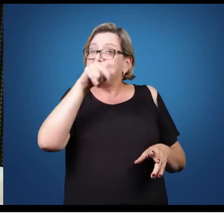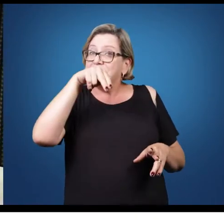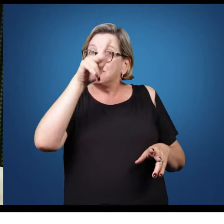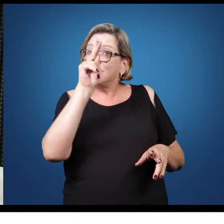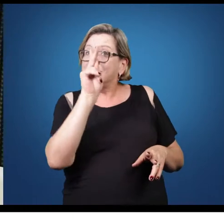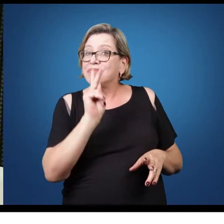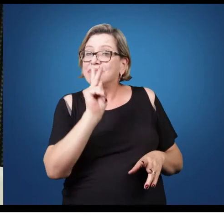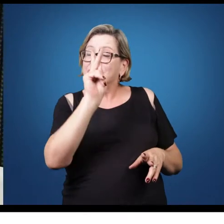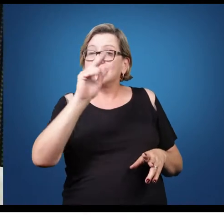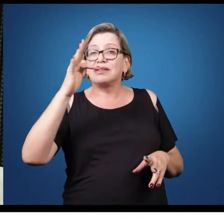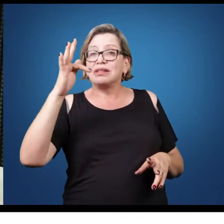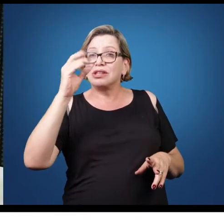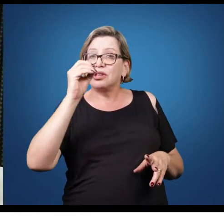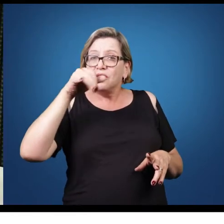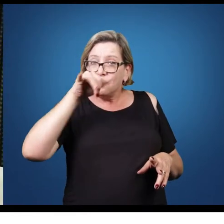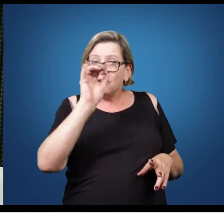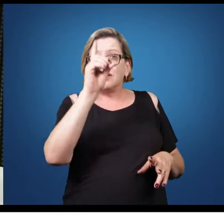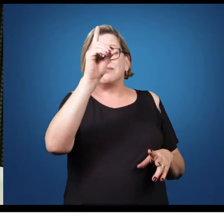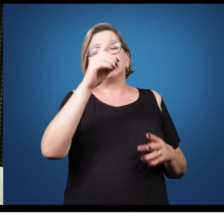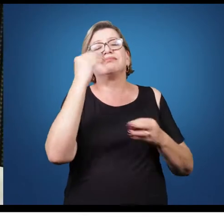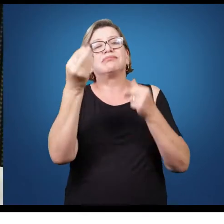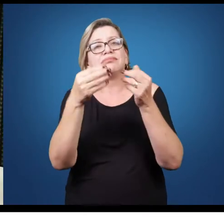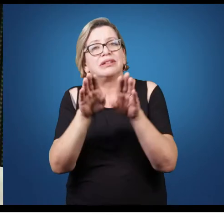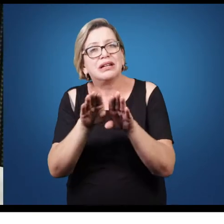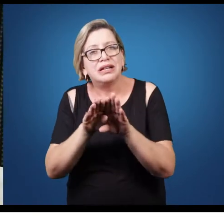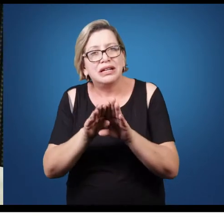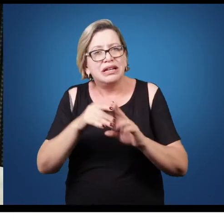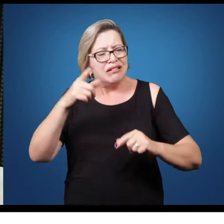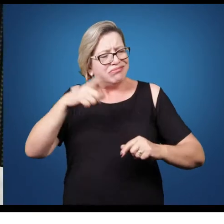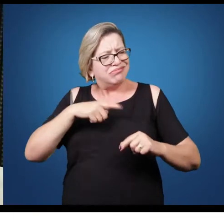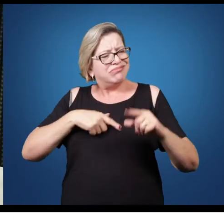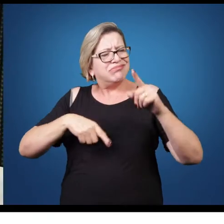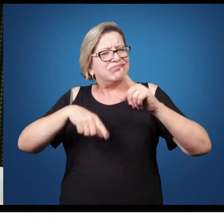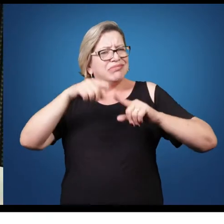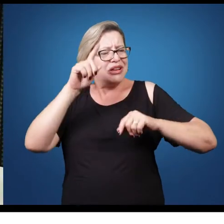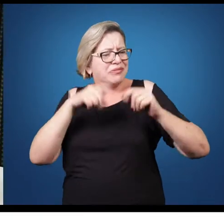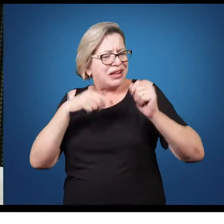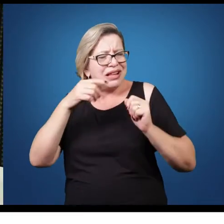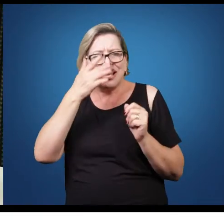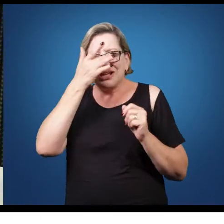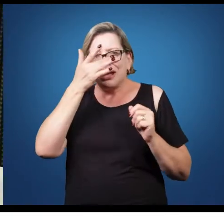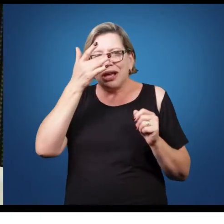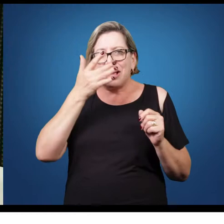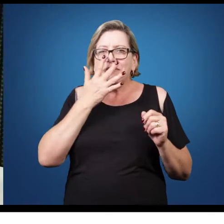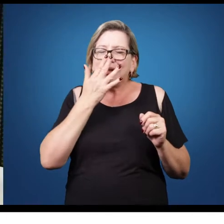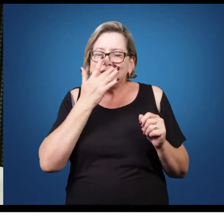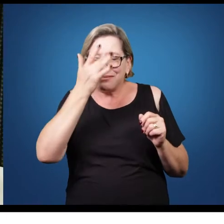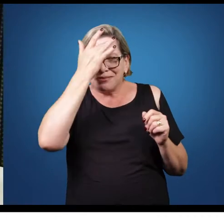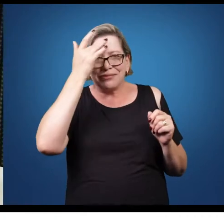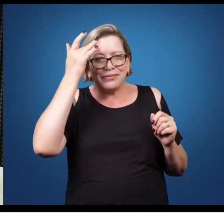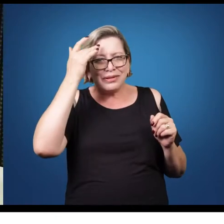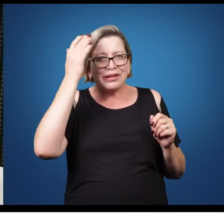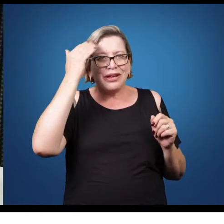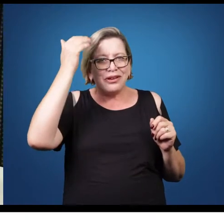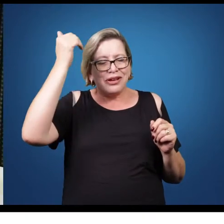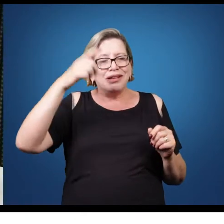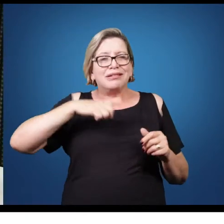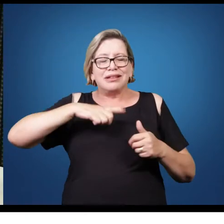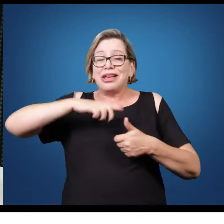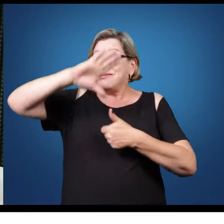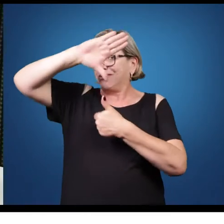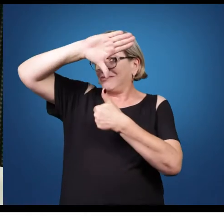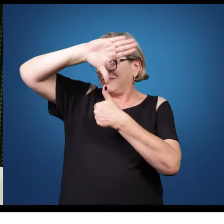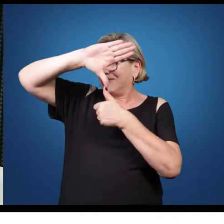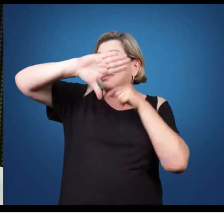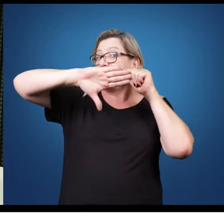aí você também produz carros indústria nacional de cada país produz esses símbolos em menor escala que existem os centros norte-americanos que vão ser